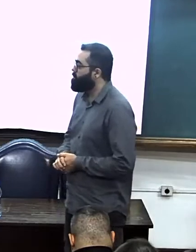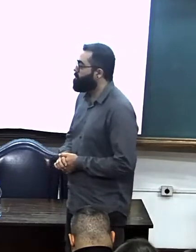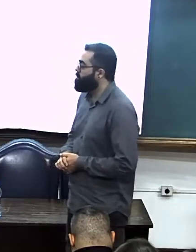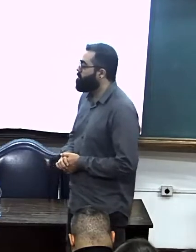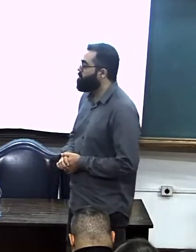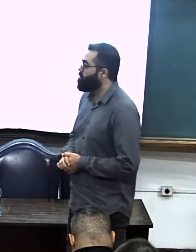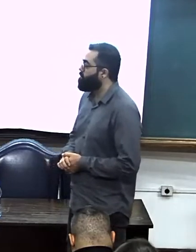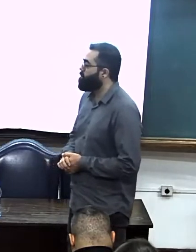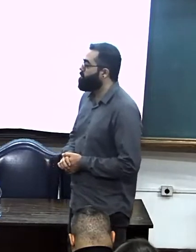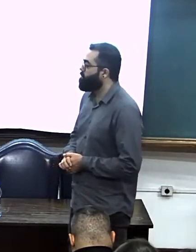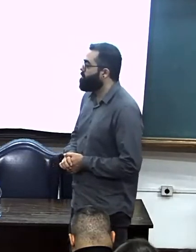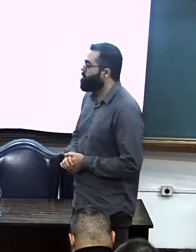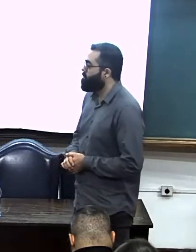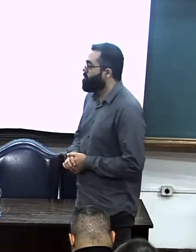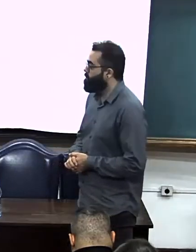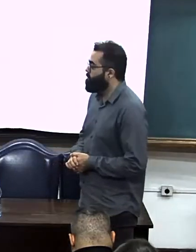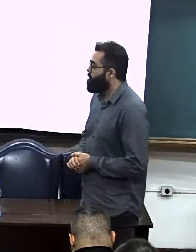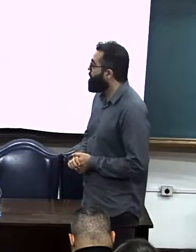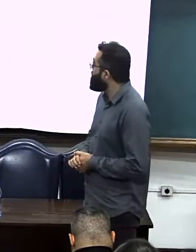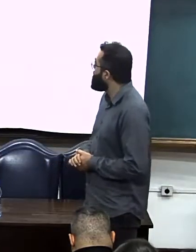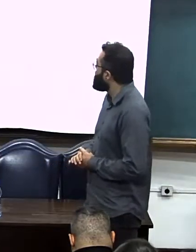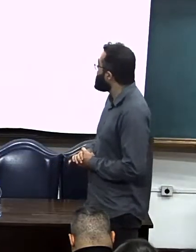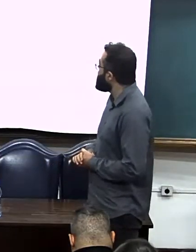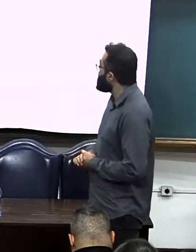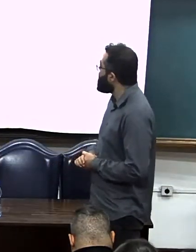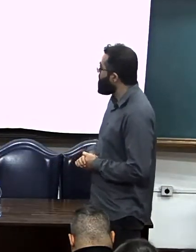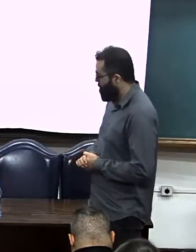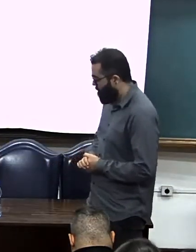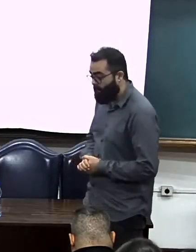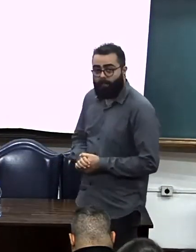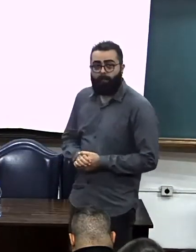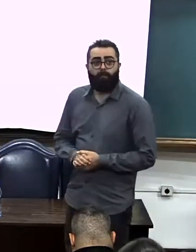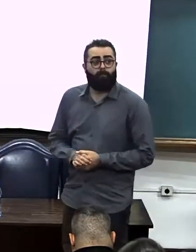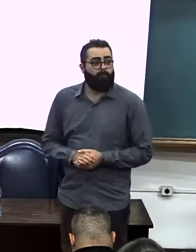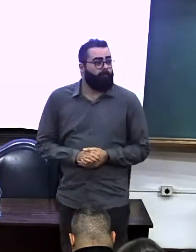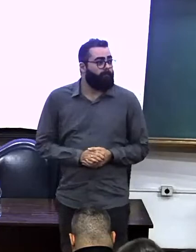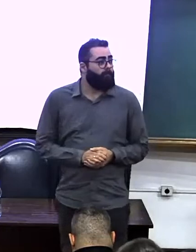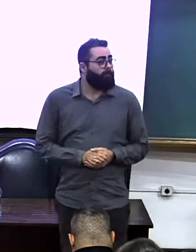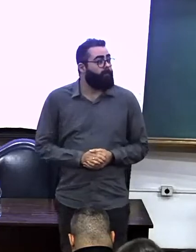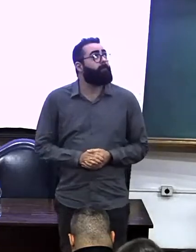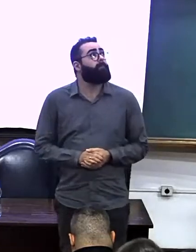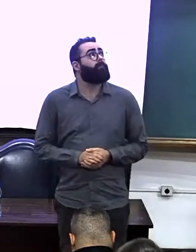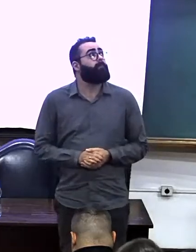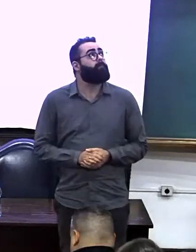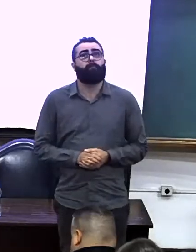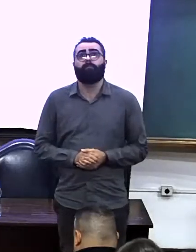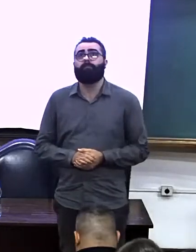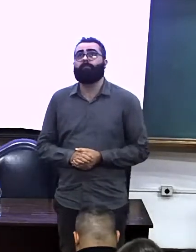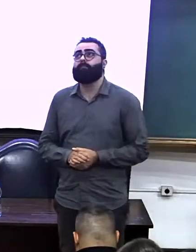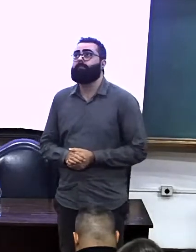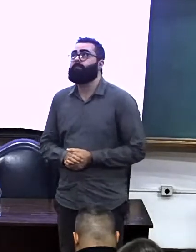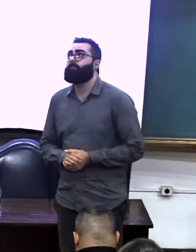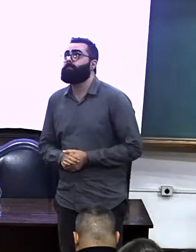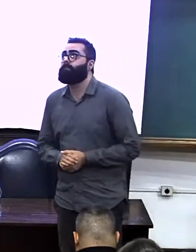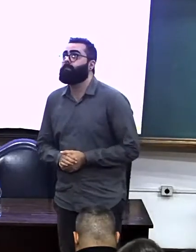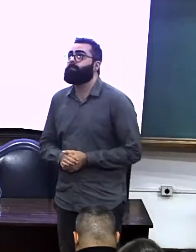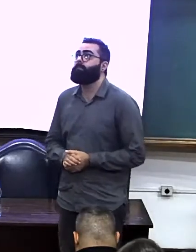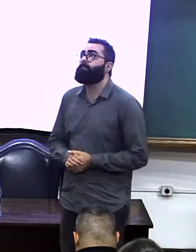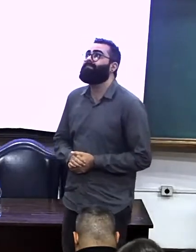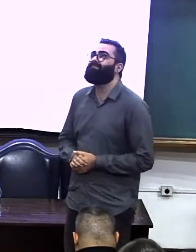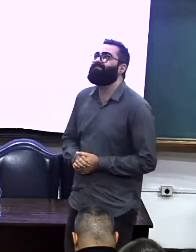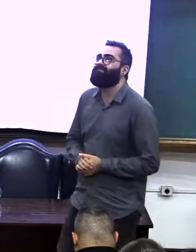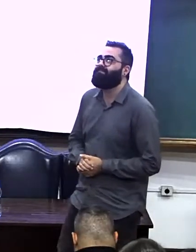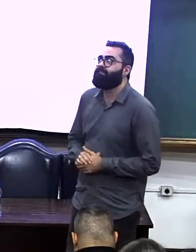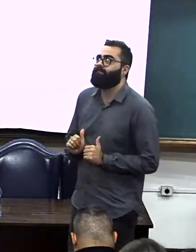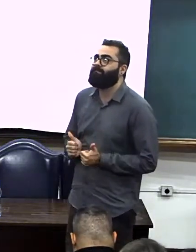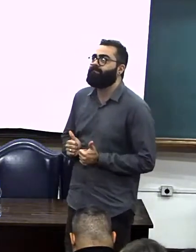acento sobre chased, então a mandíbula vai abrir mais na vogal